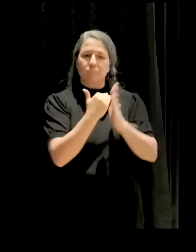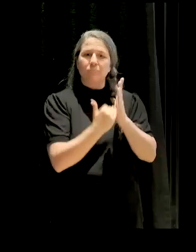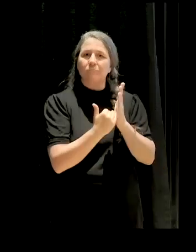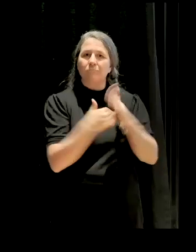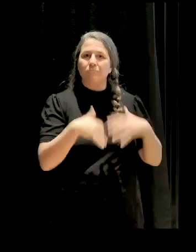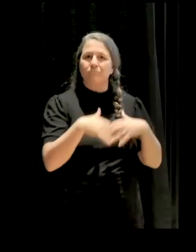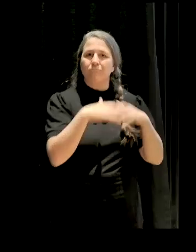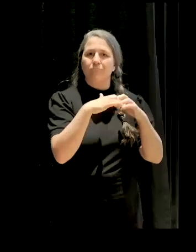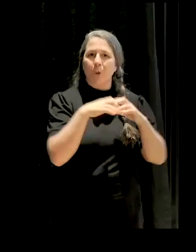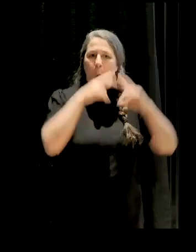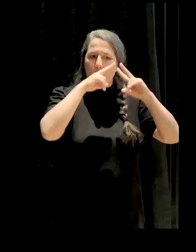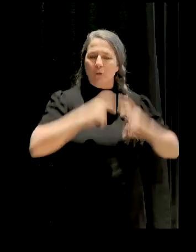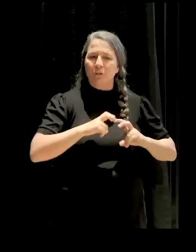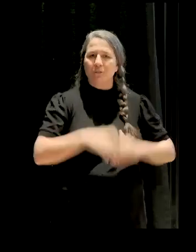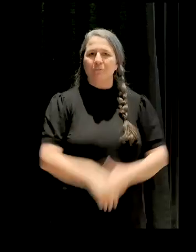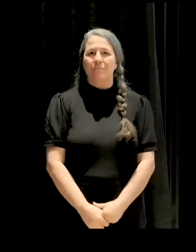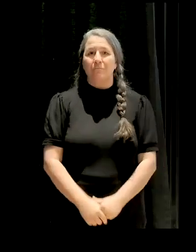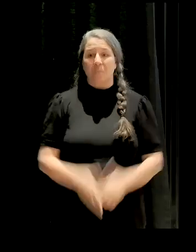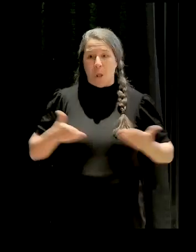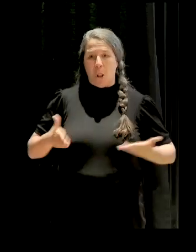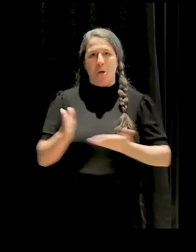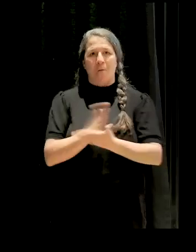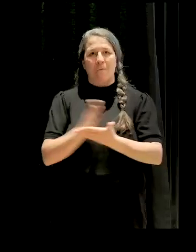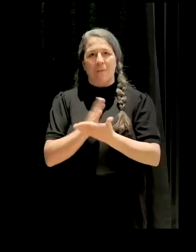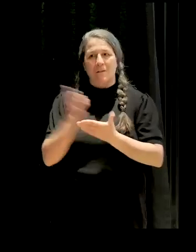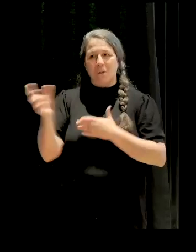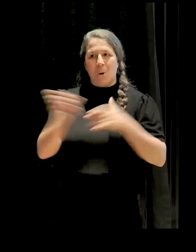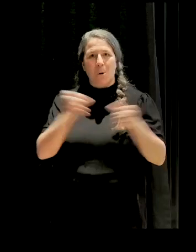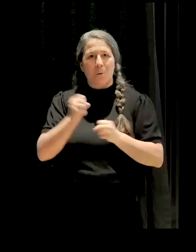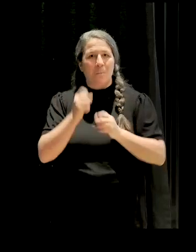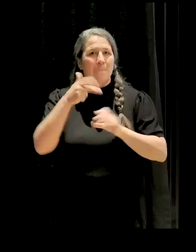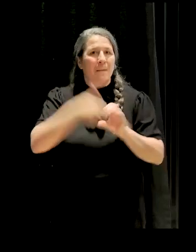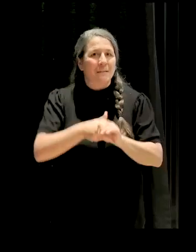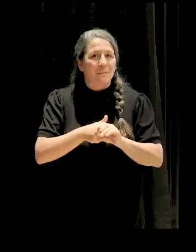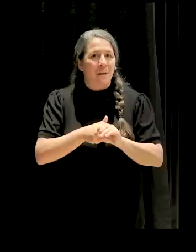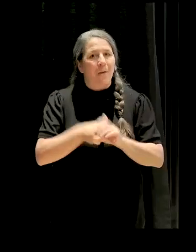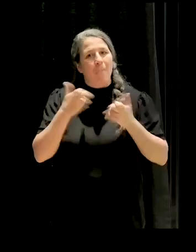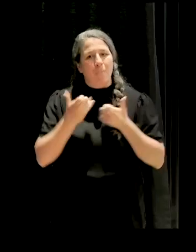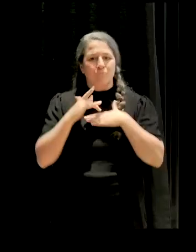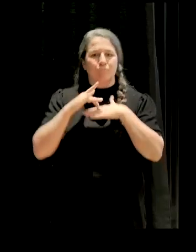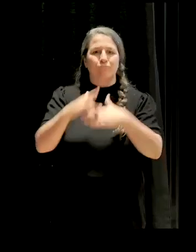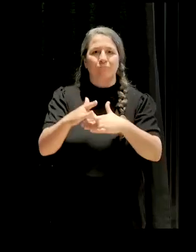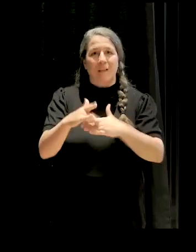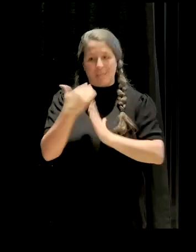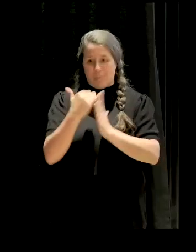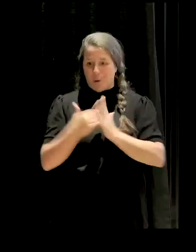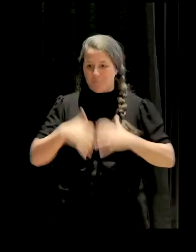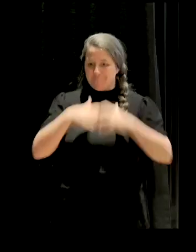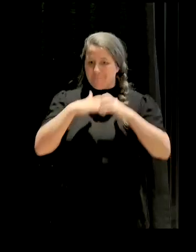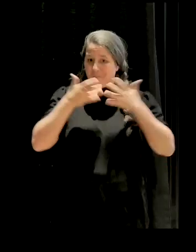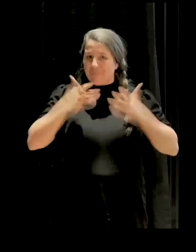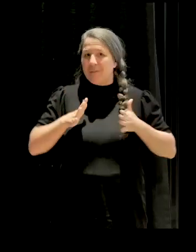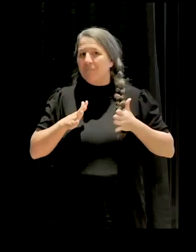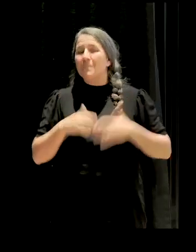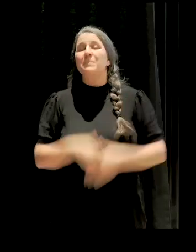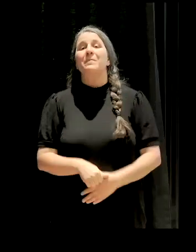recherche. Actuellement, on est rendu à la phase de recrutement de participants pour appliquer ce protocole-là qui vient d'être développé. Si